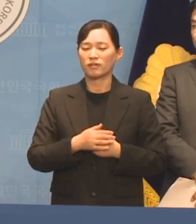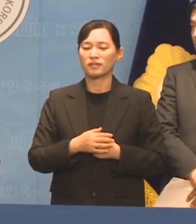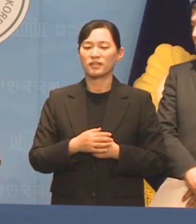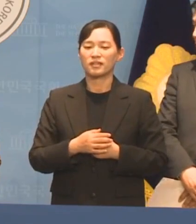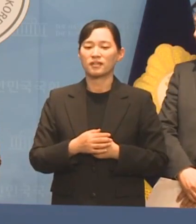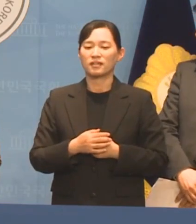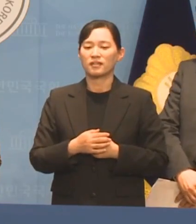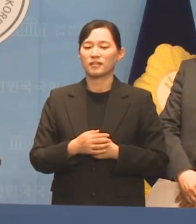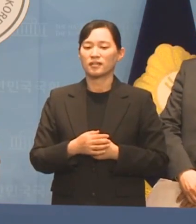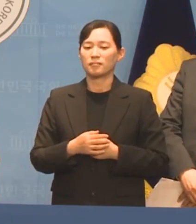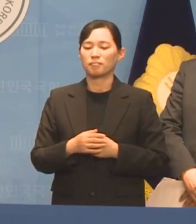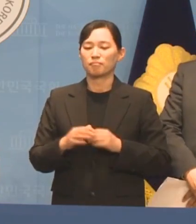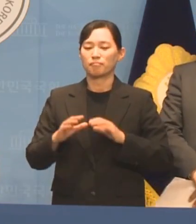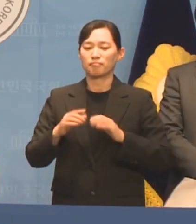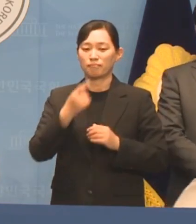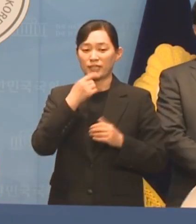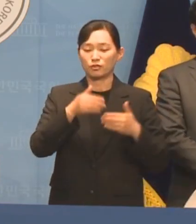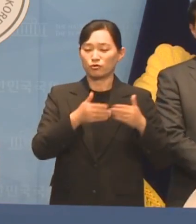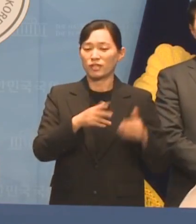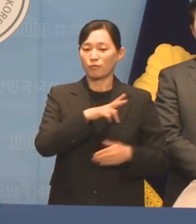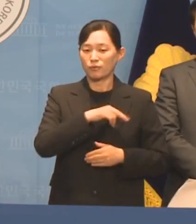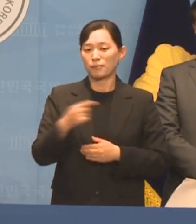법률위원장 오셨습니다.